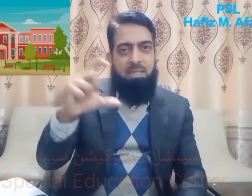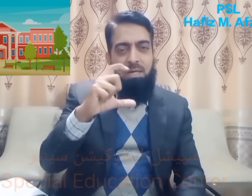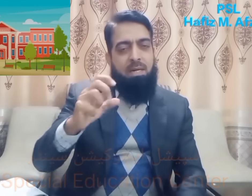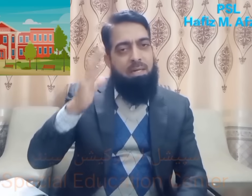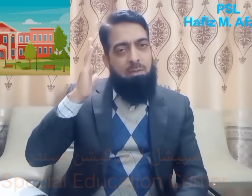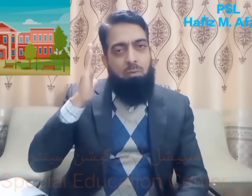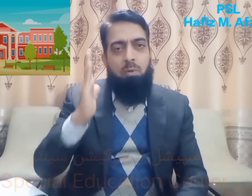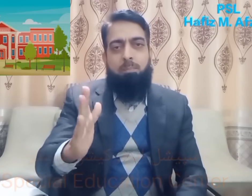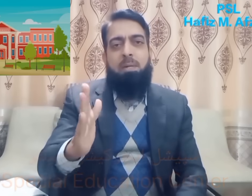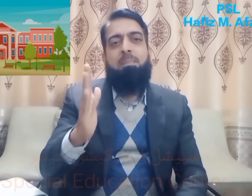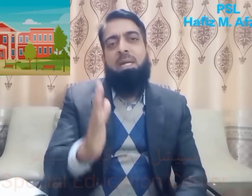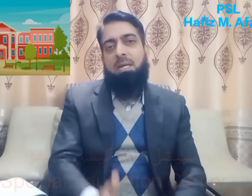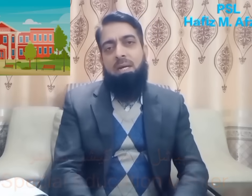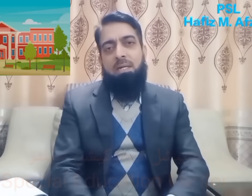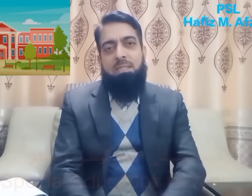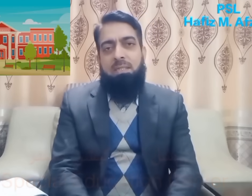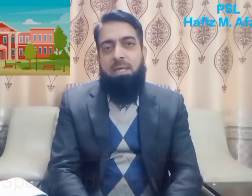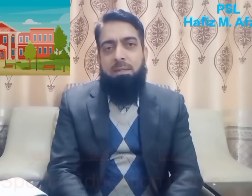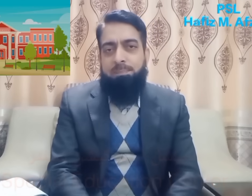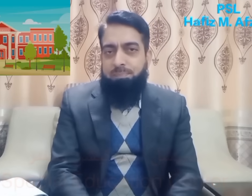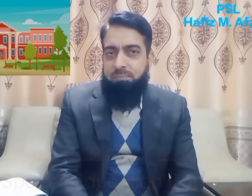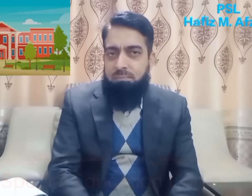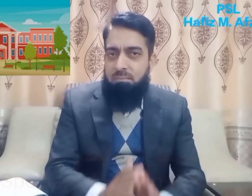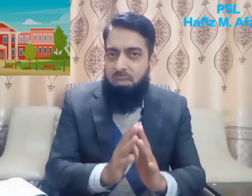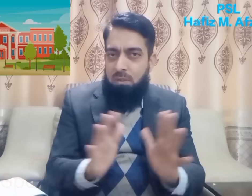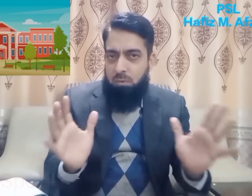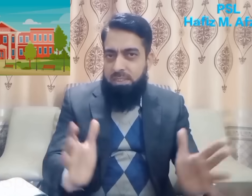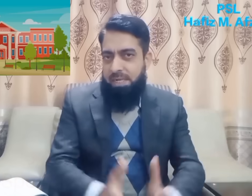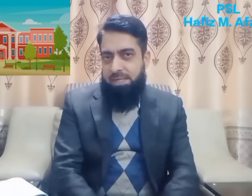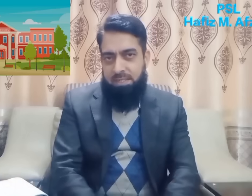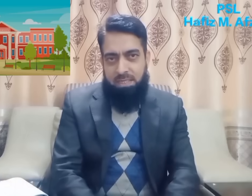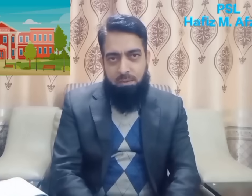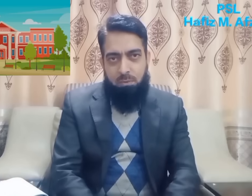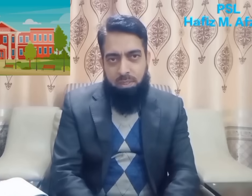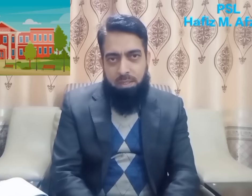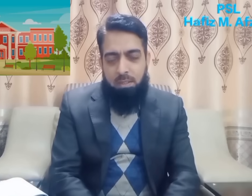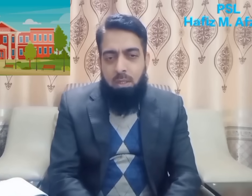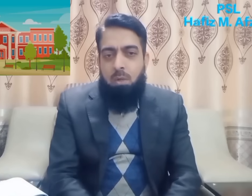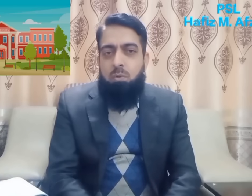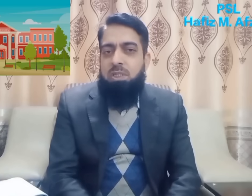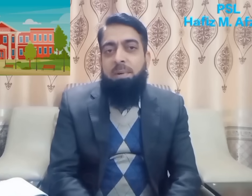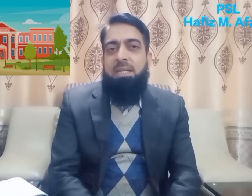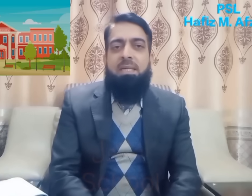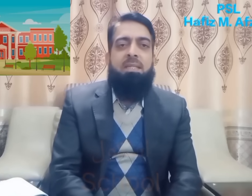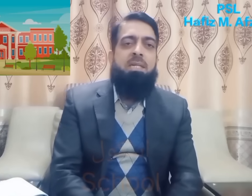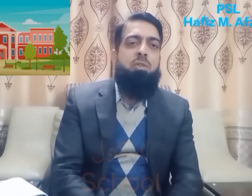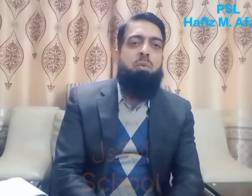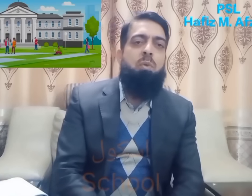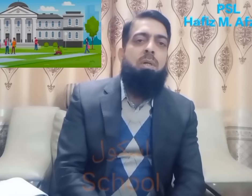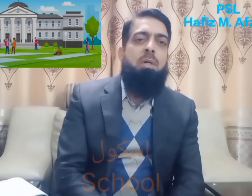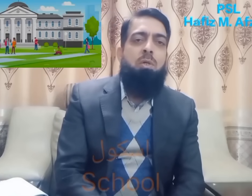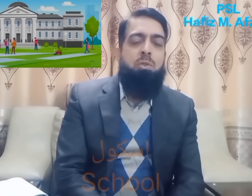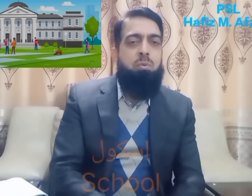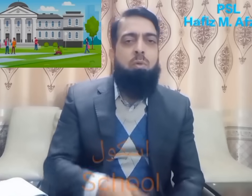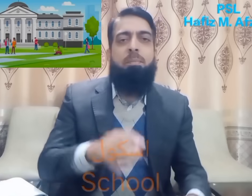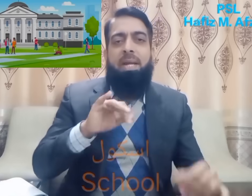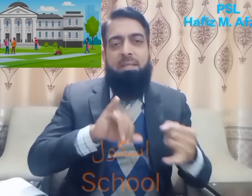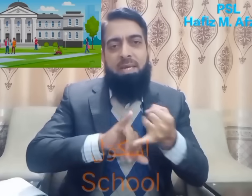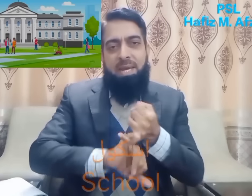तक करके तो फिर ब्रेक लगा सकते हैं। तो ये सेंटर का साइन हो गया। उसके बाद आ जाता है स्कूल। स्कूल बनाते